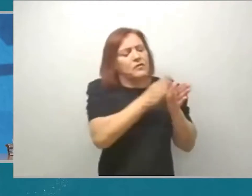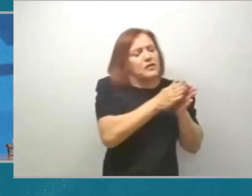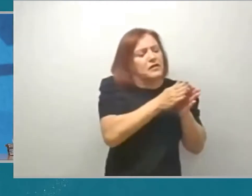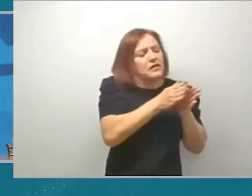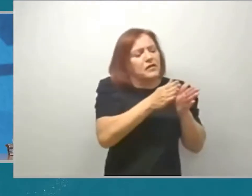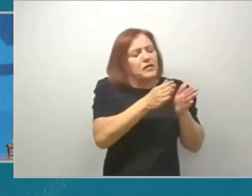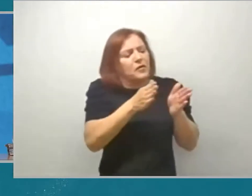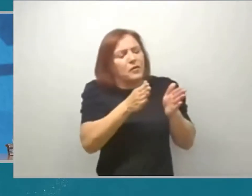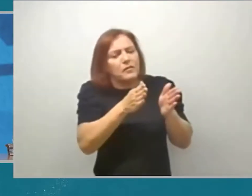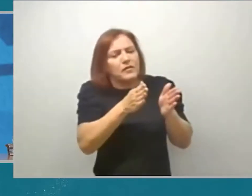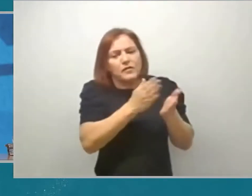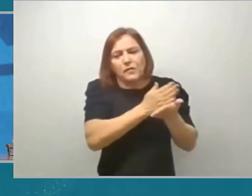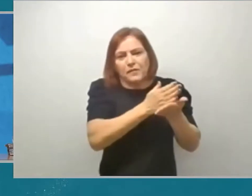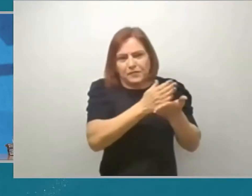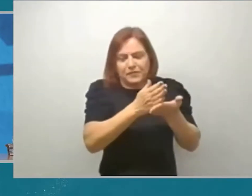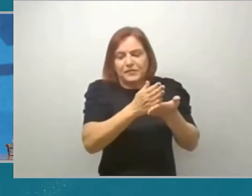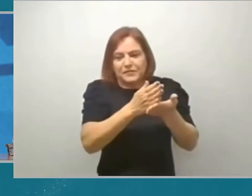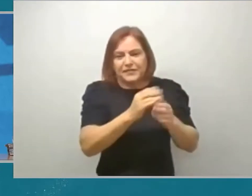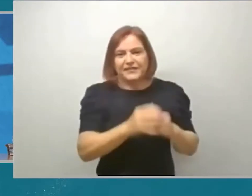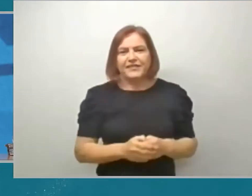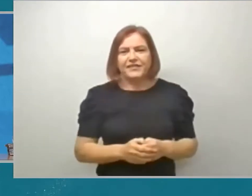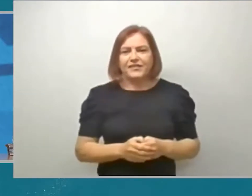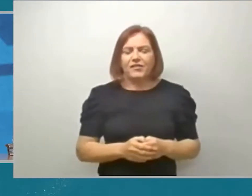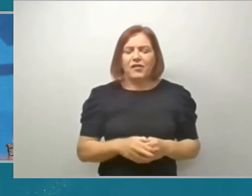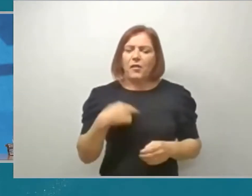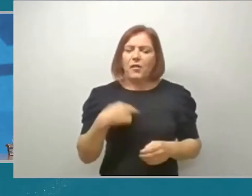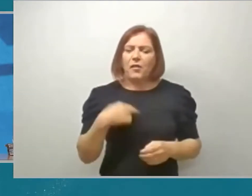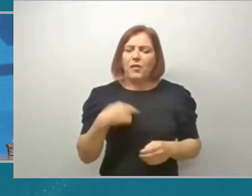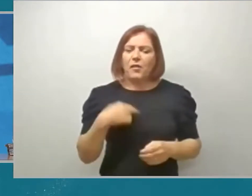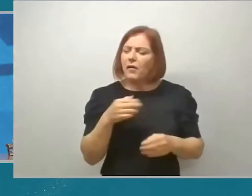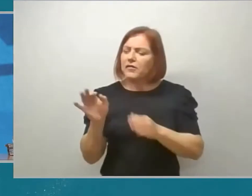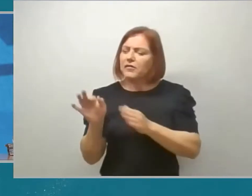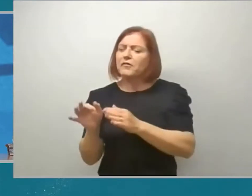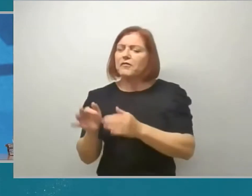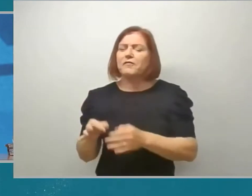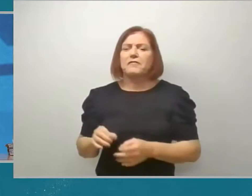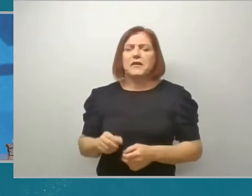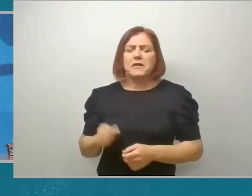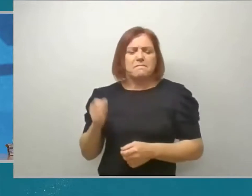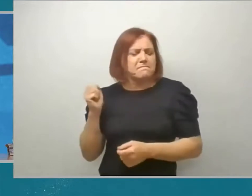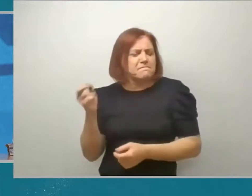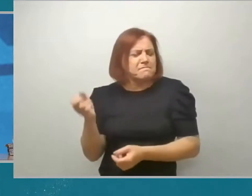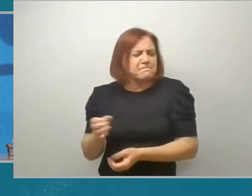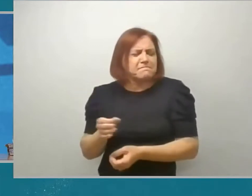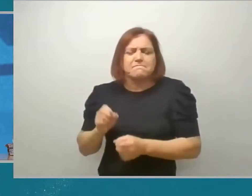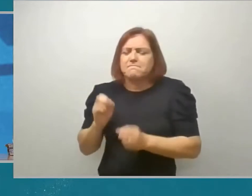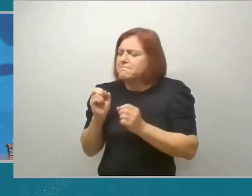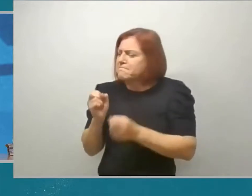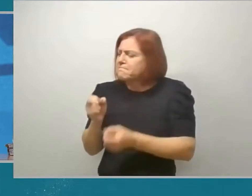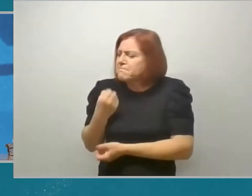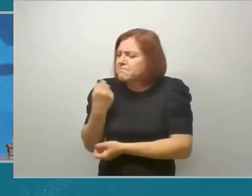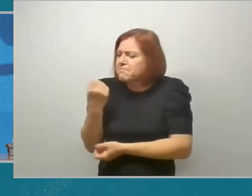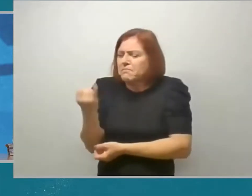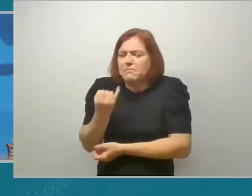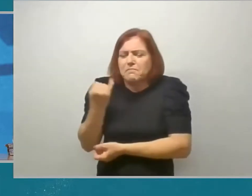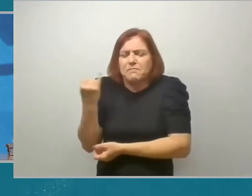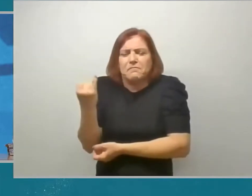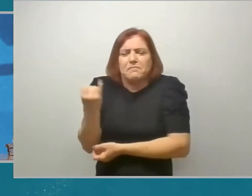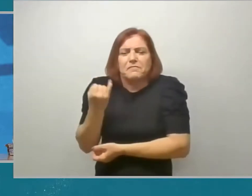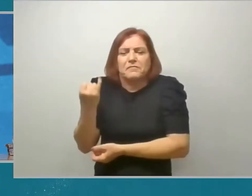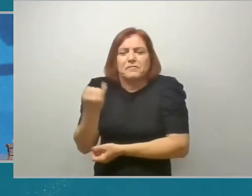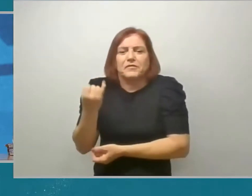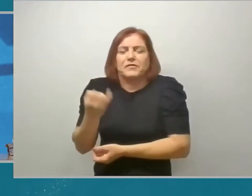irmãos? Vamos aproveitar esse privilégio. Estamos na última hora.